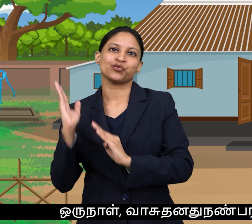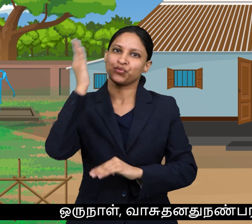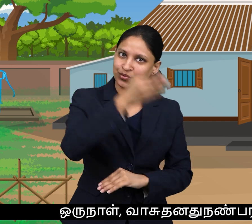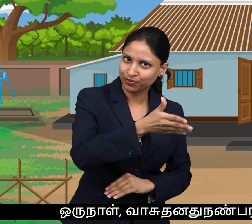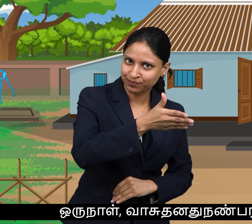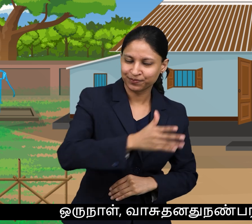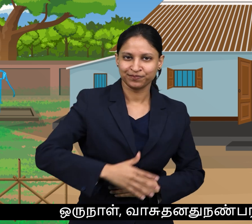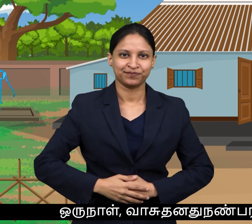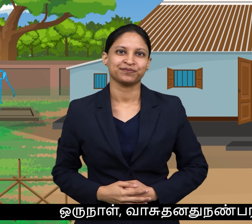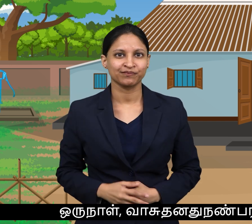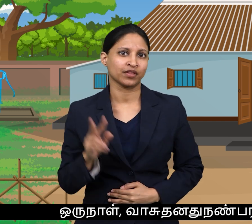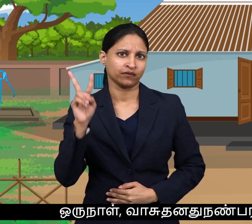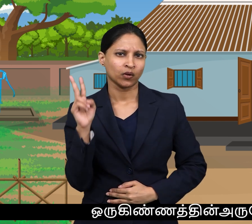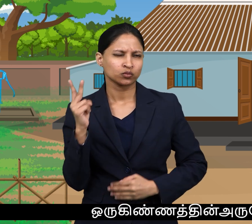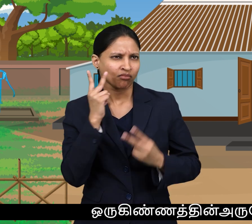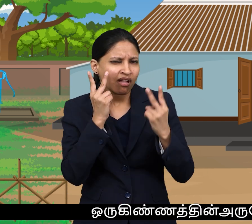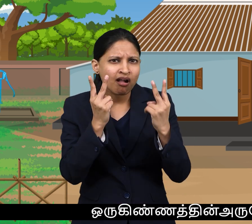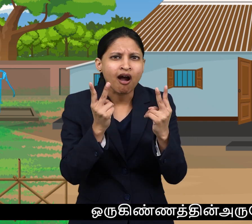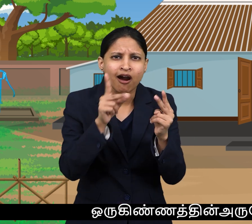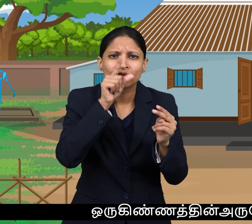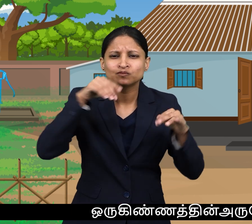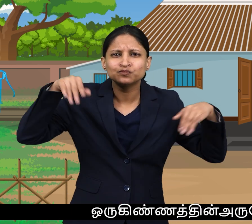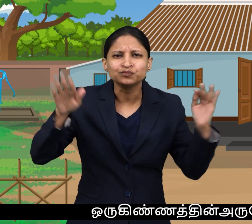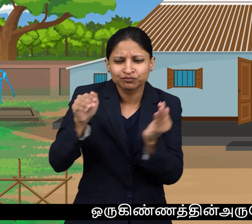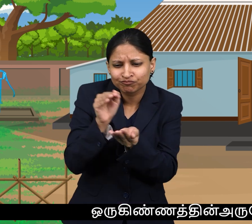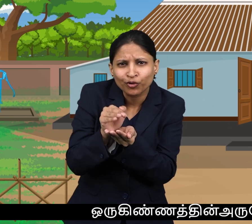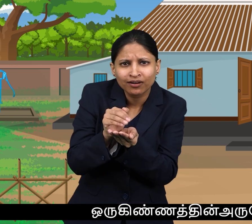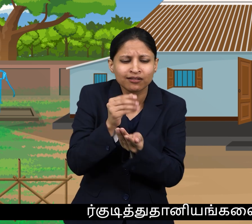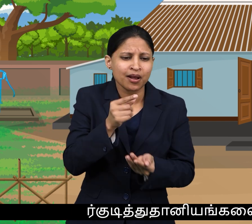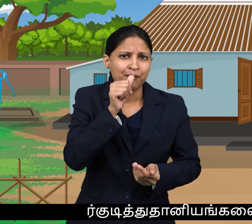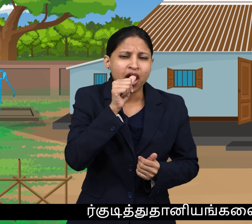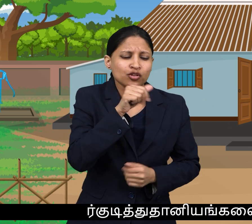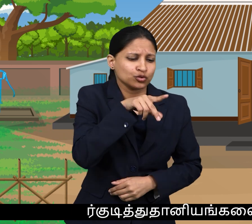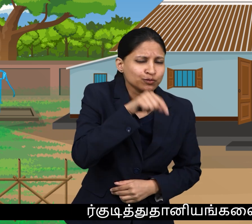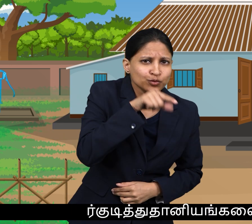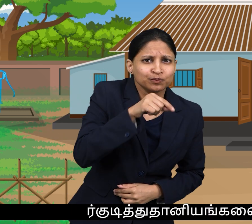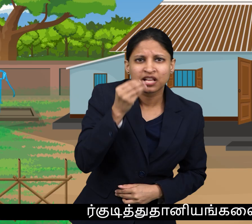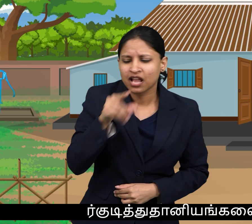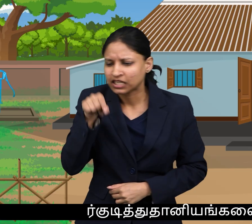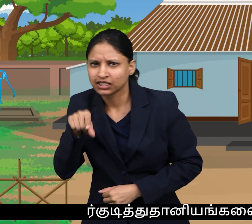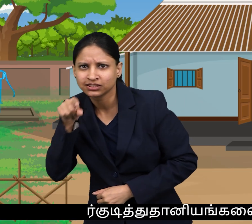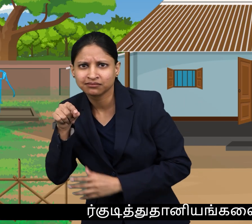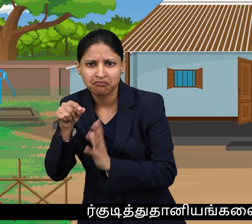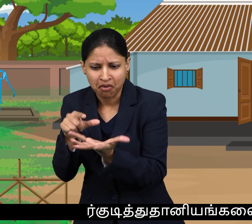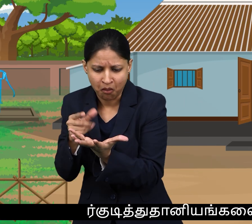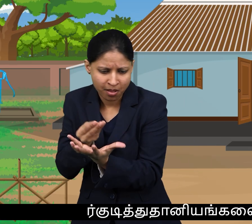சென்றார். ஒரு கிணத்தின் அருகே சிட்டுக்குருவிகள் தண்ணீர் குடித்து தானியங்களை உண்பதை